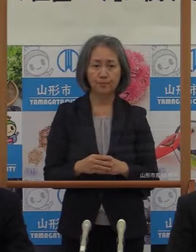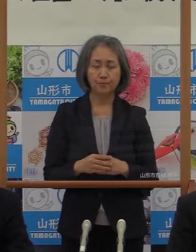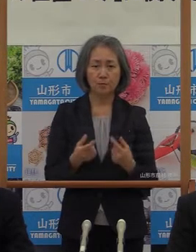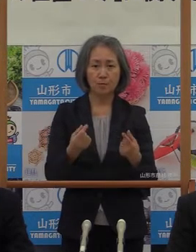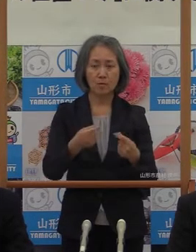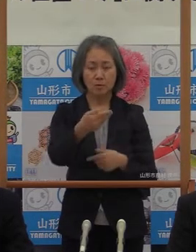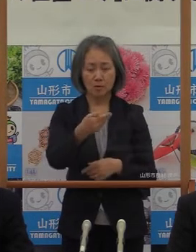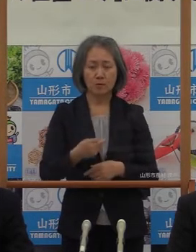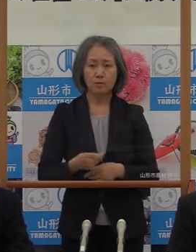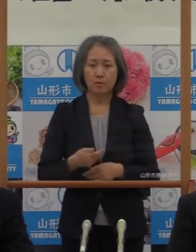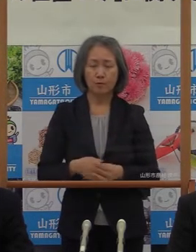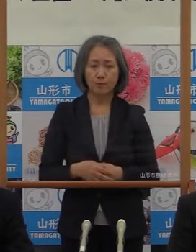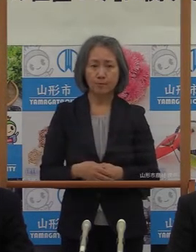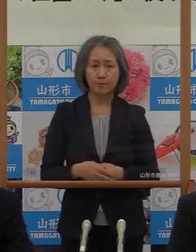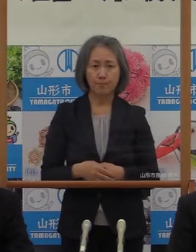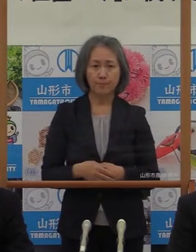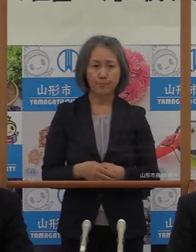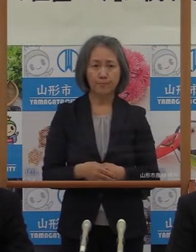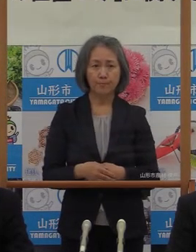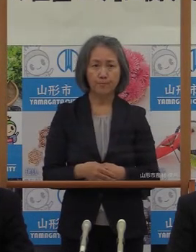それからですね、